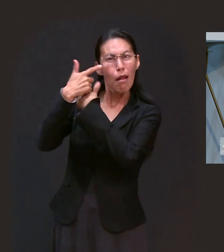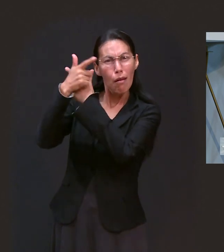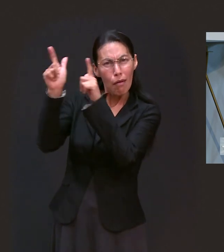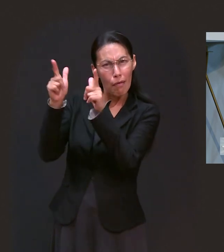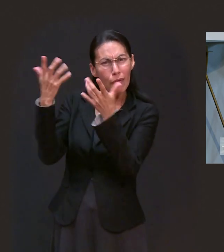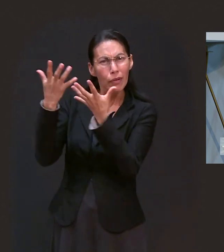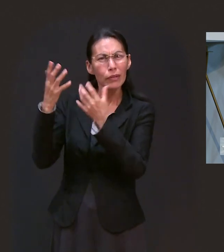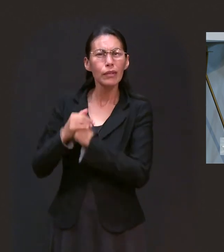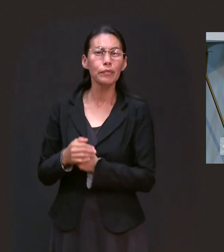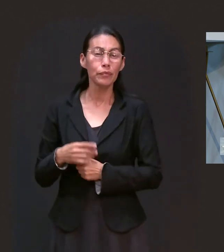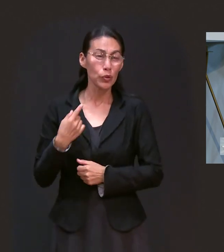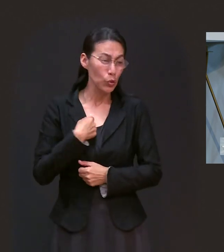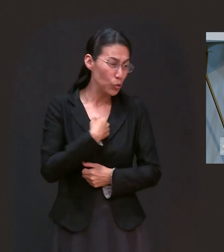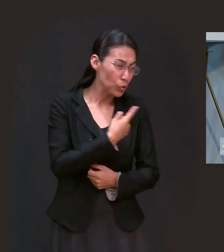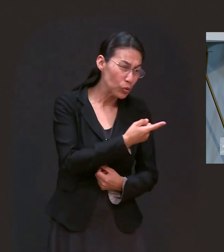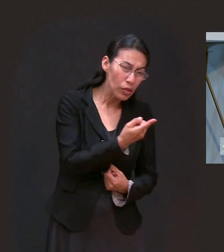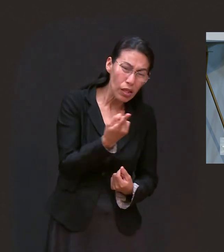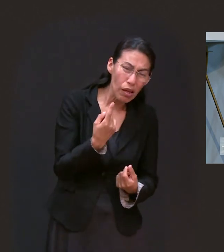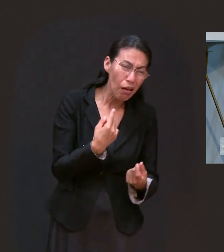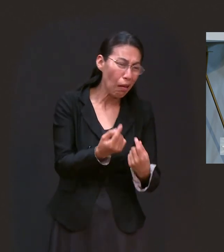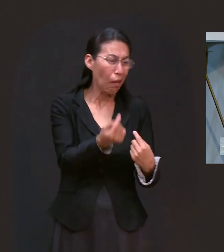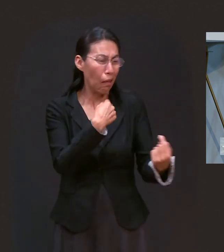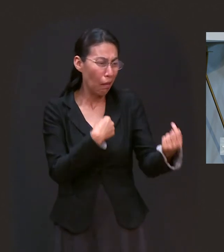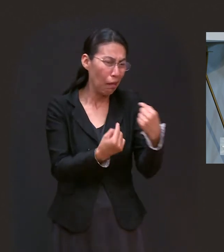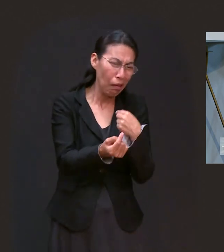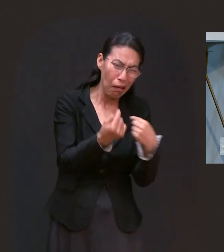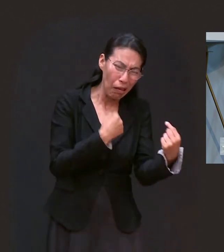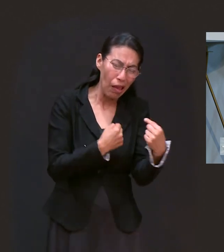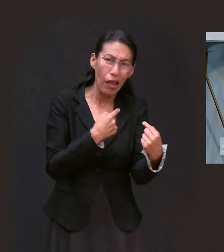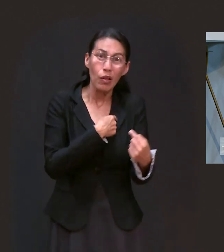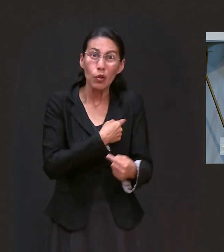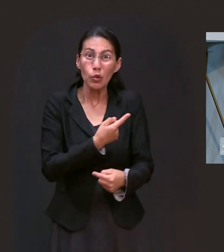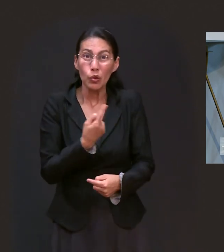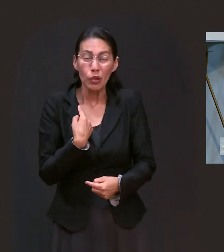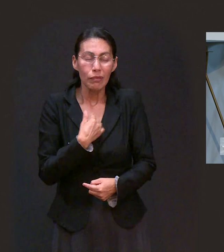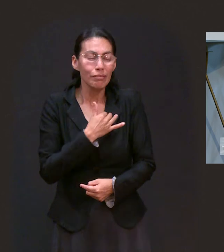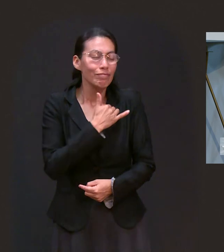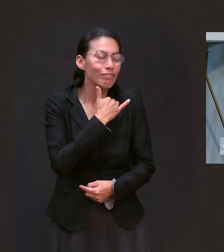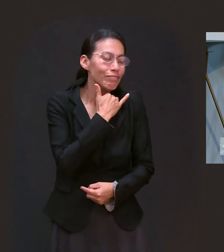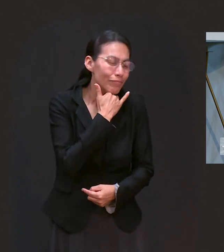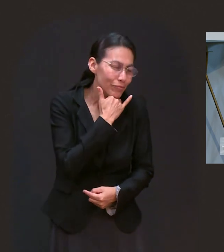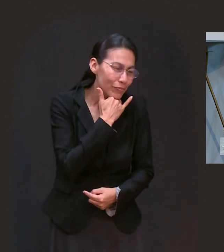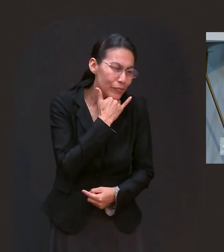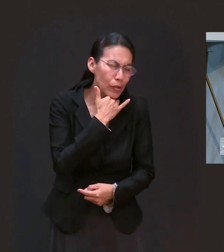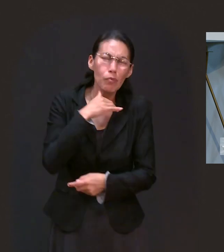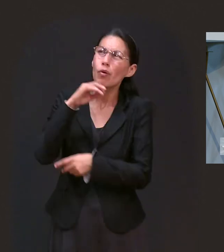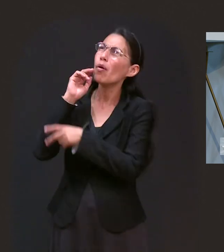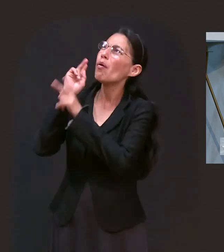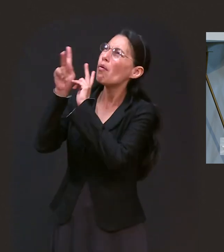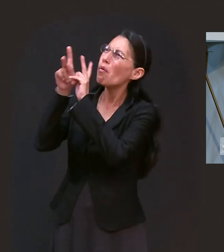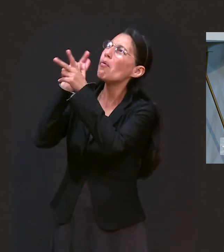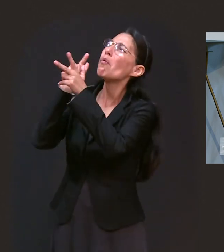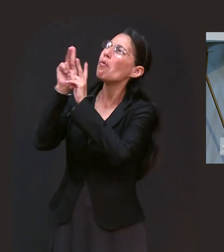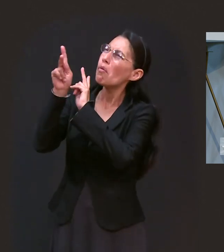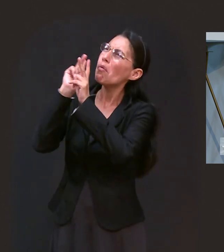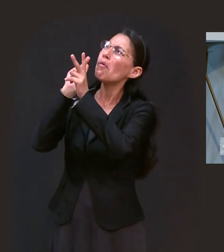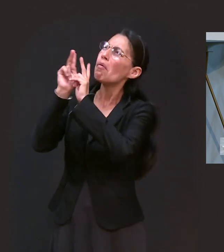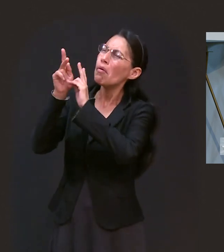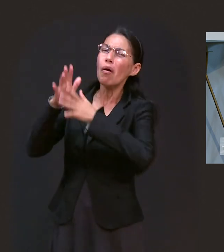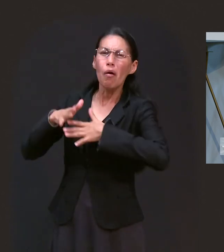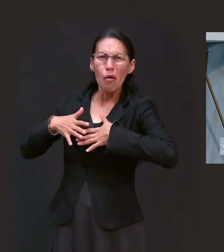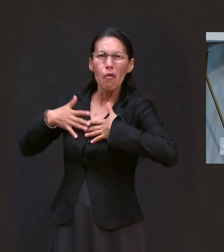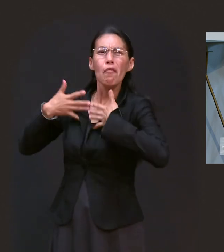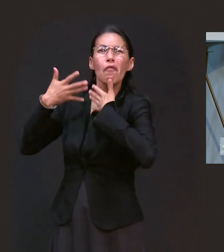hemos perdonado a quienes nos han ofendido y nuestra comunicación con dios fluye en